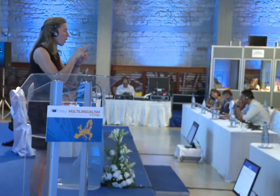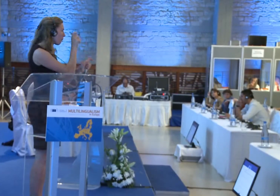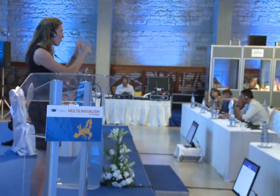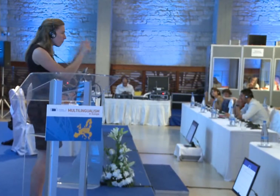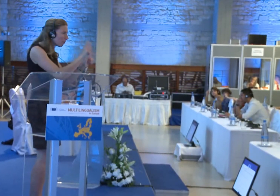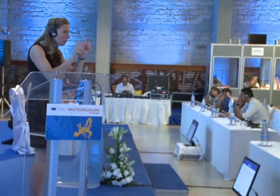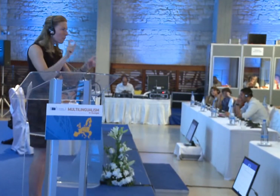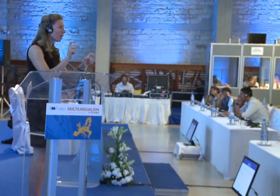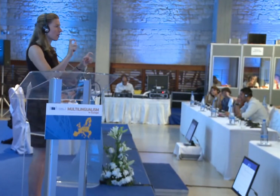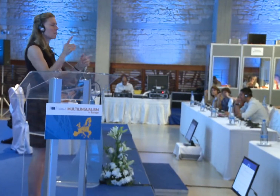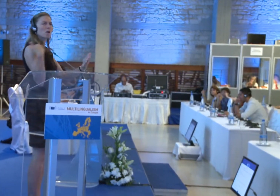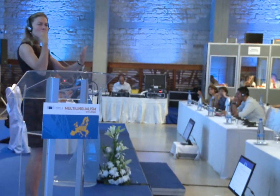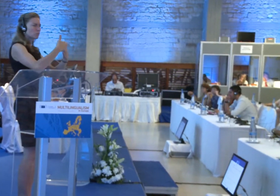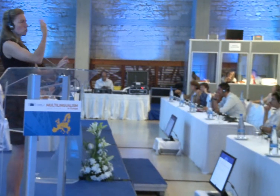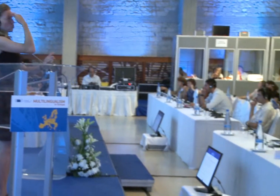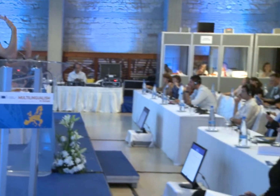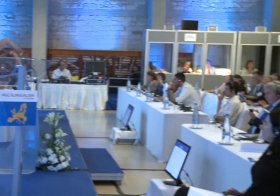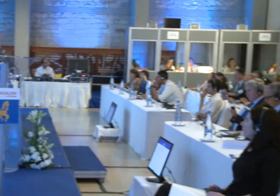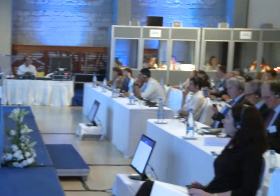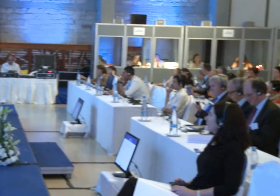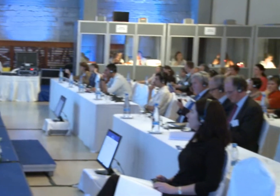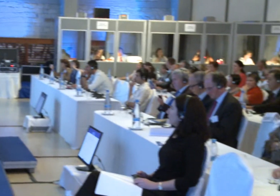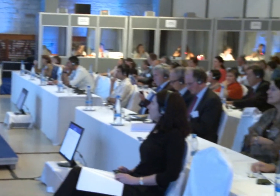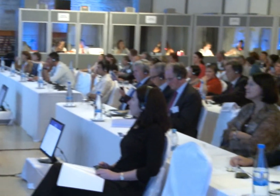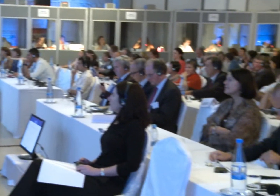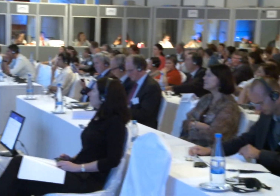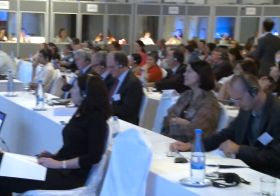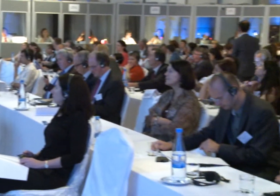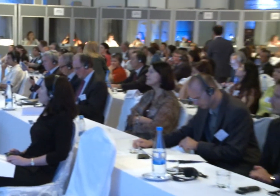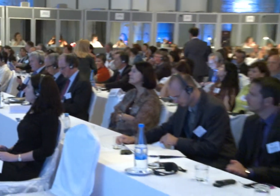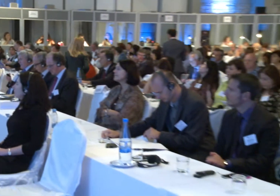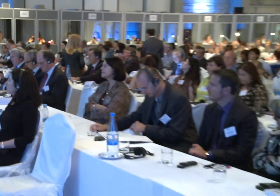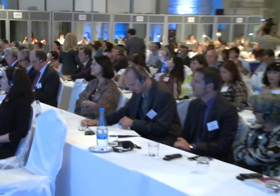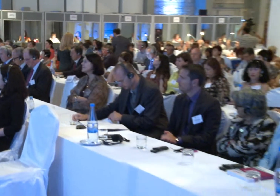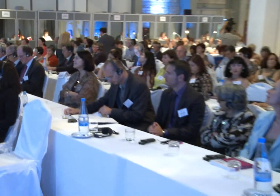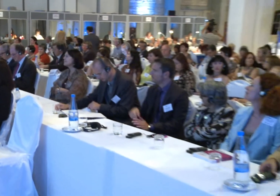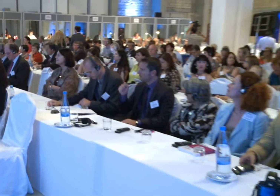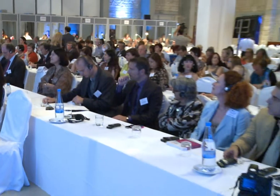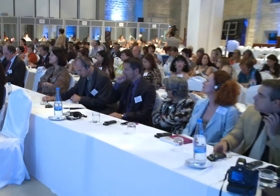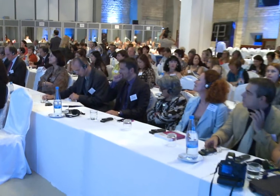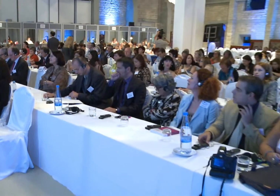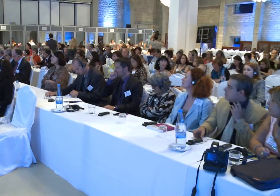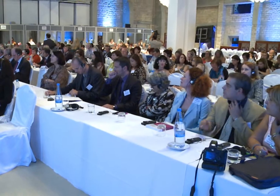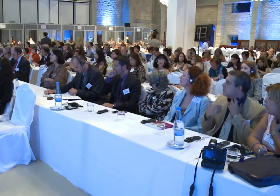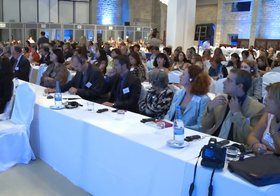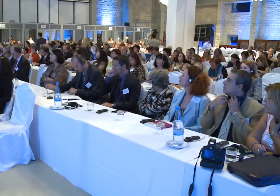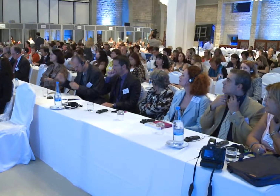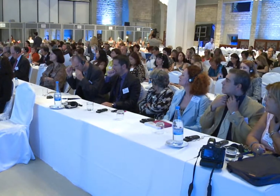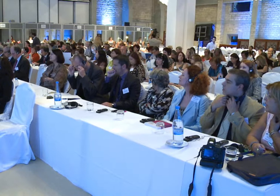Στην προσωπική ολοκλήρωση των πολιτών, καθώς και στην οικονομική ανάπτυξη και την κοινωνική συνοχή των